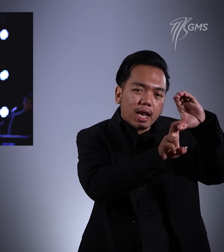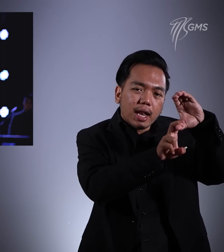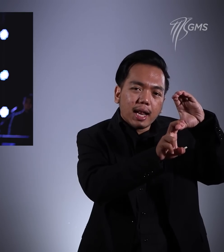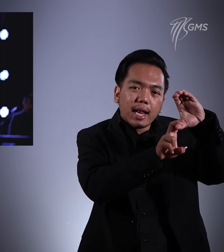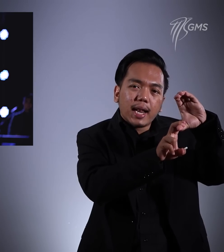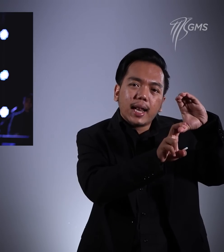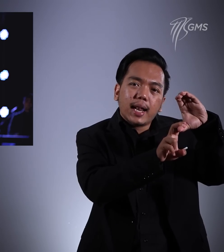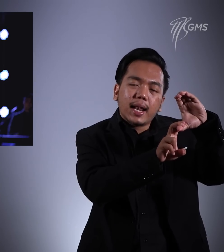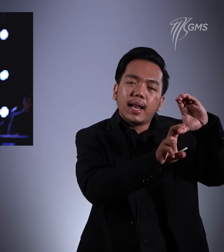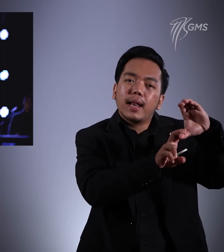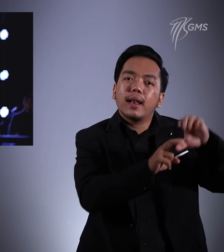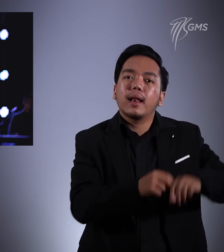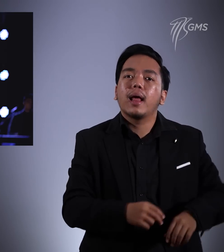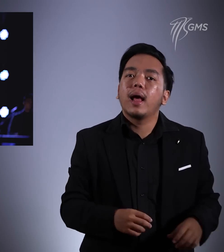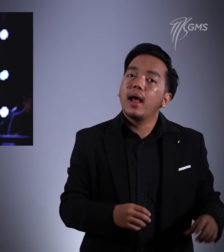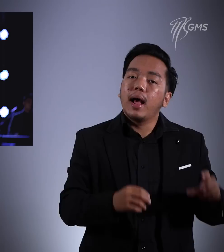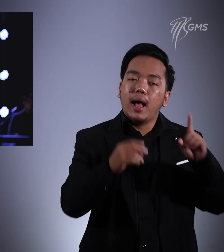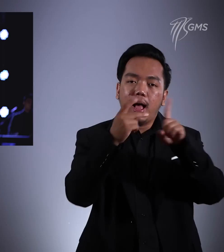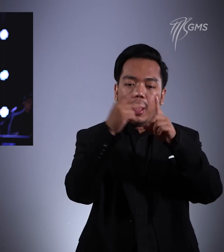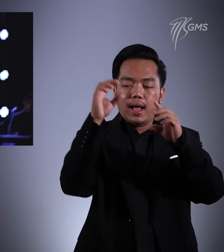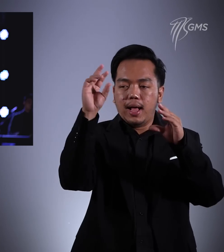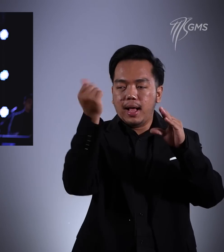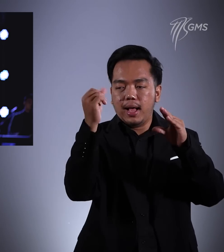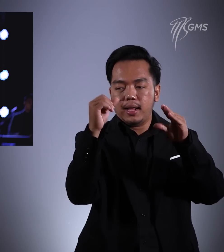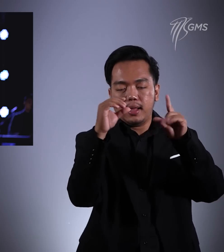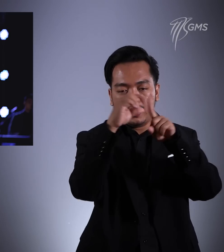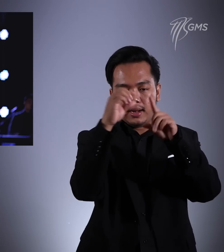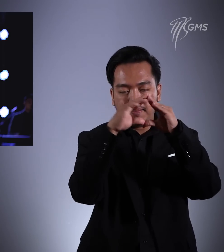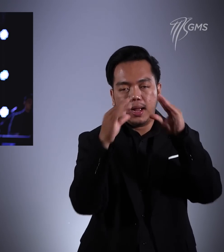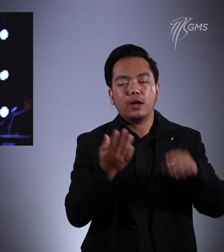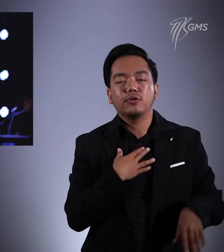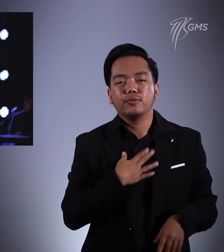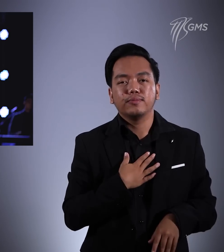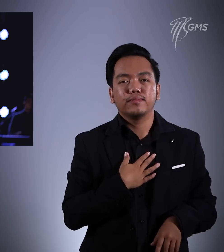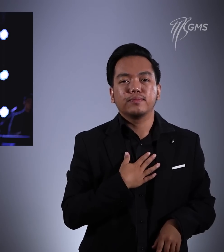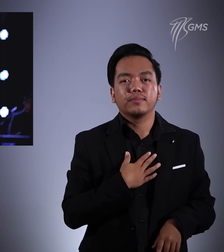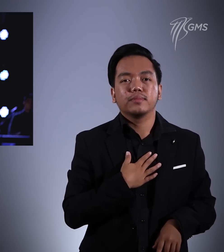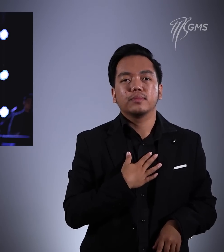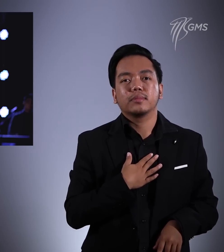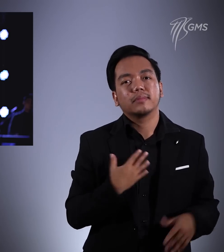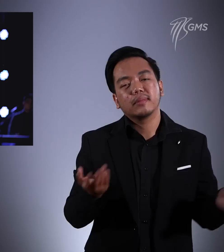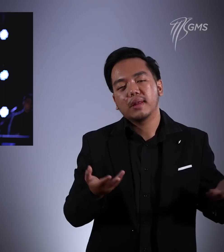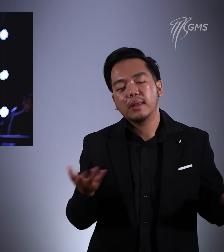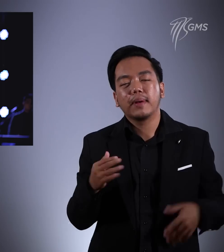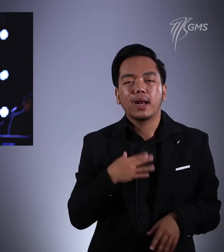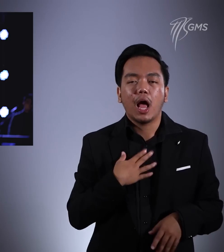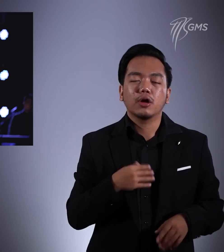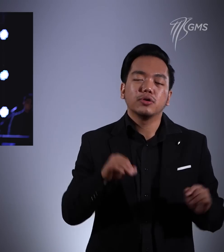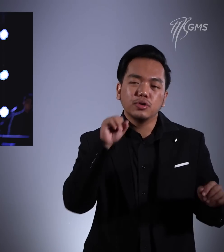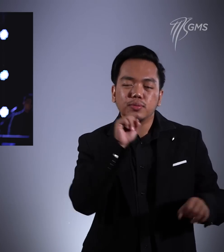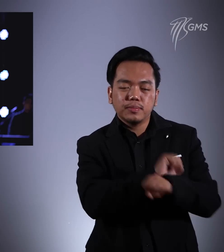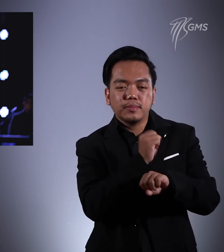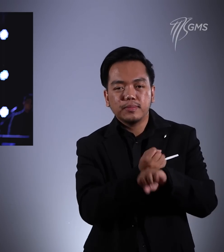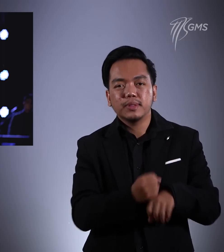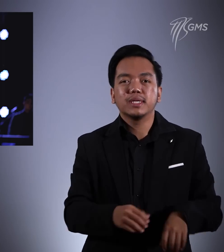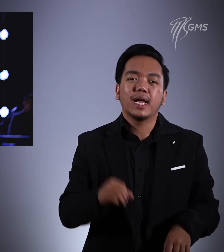Dalam pengasingan, bagaimana aku bisa nyanyi di tepi sungai, waktu aku dalam pembuangan. Di Mazmur bunyinya seperti itu